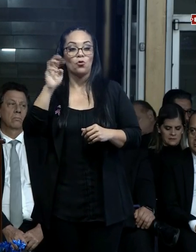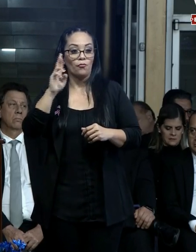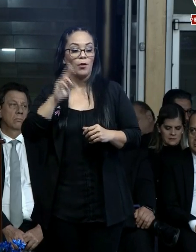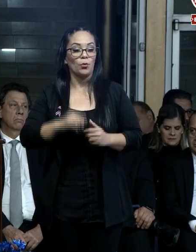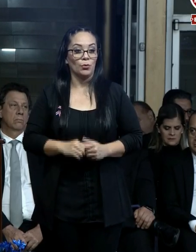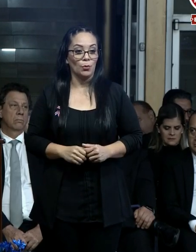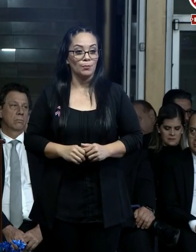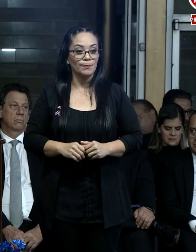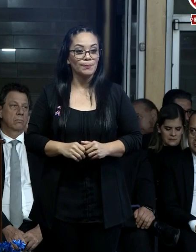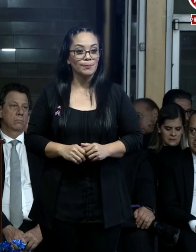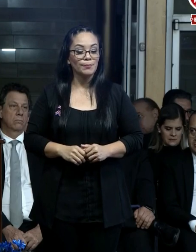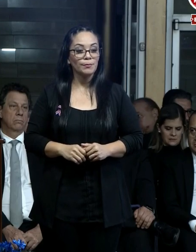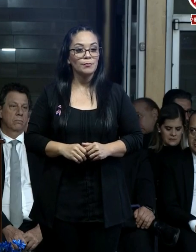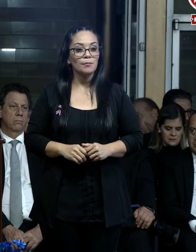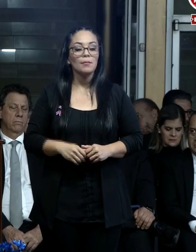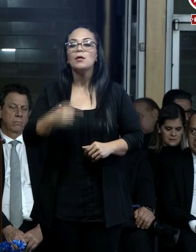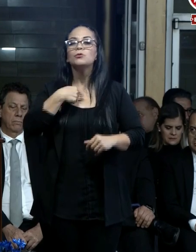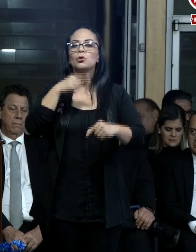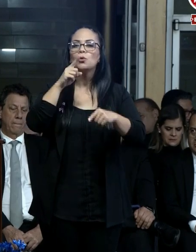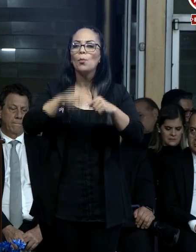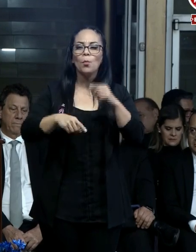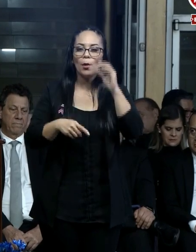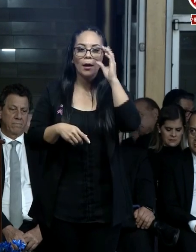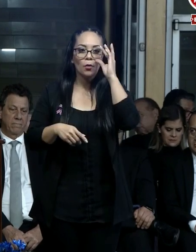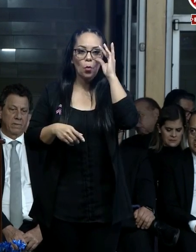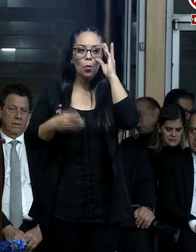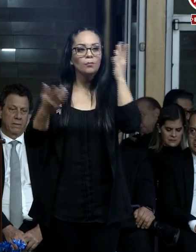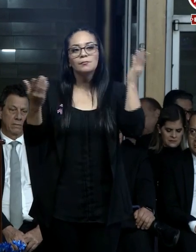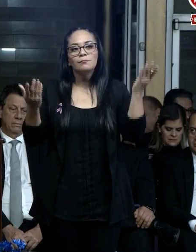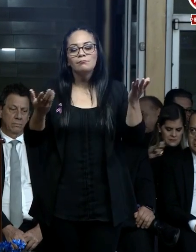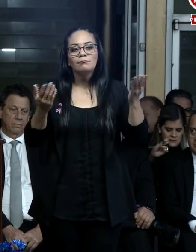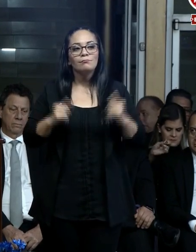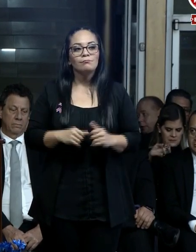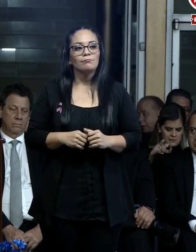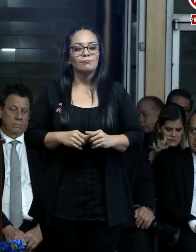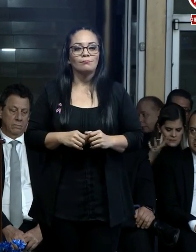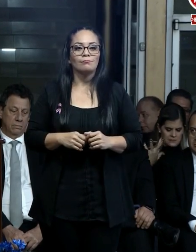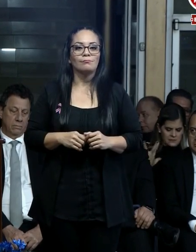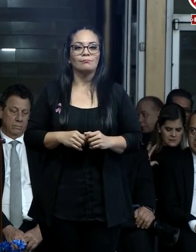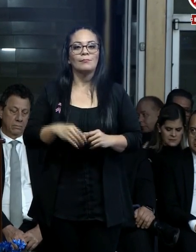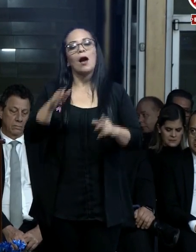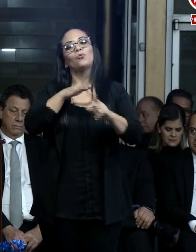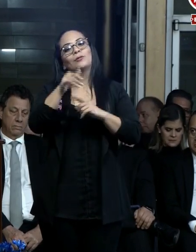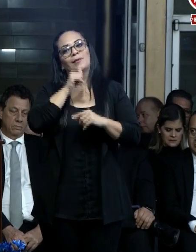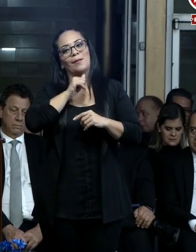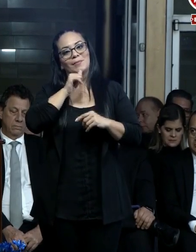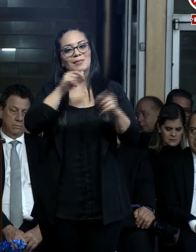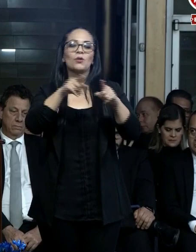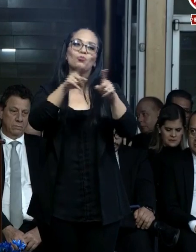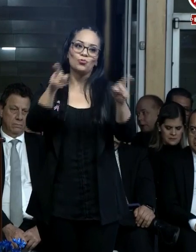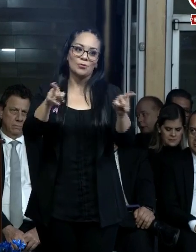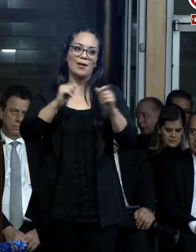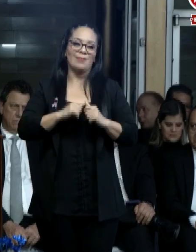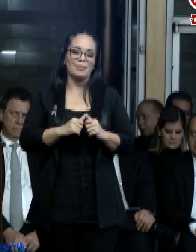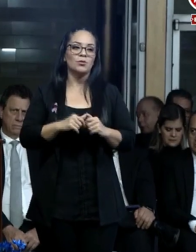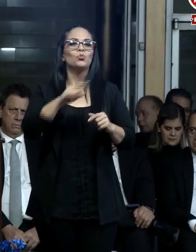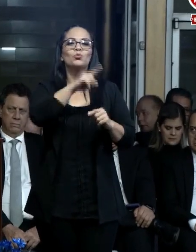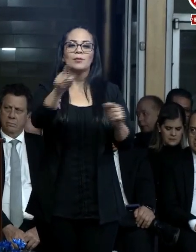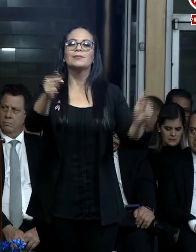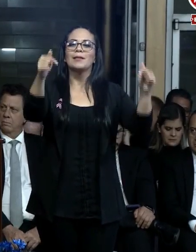Redondo. Yo no puedo abusar la paciencia de ustedes que están aquí